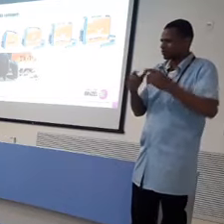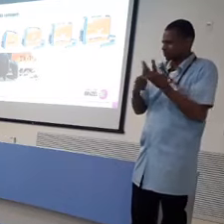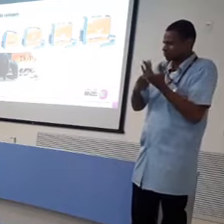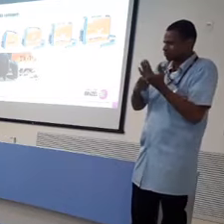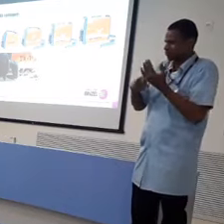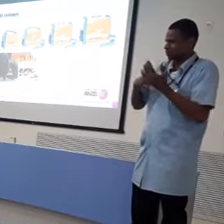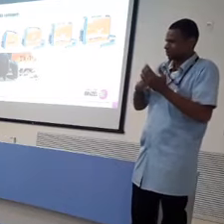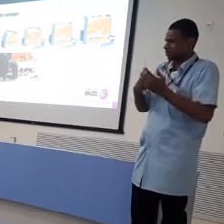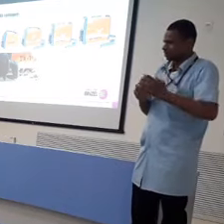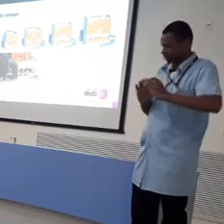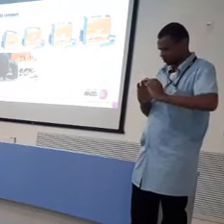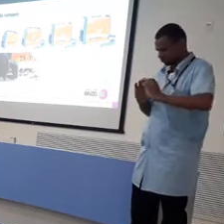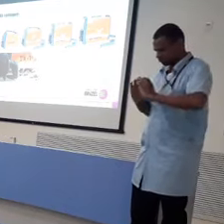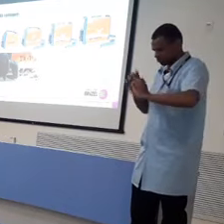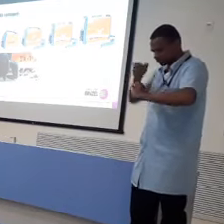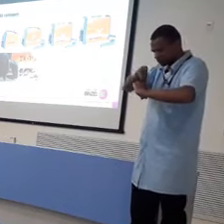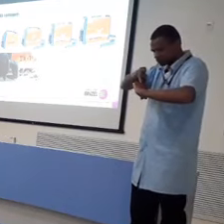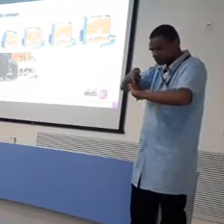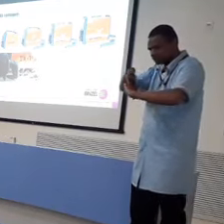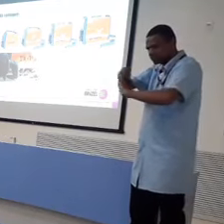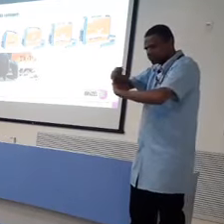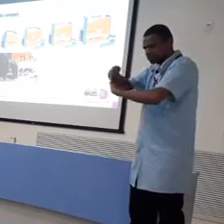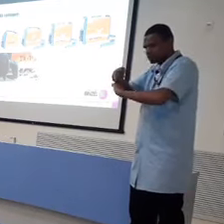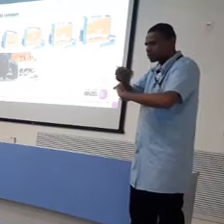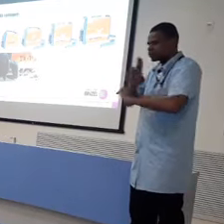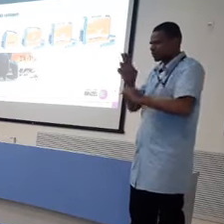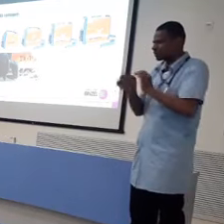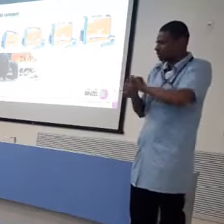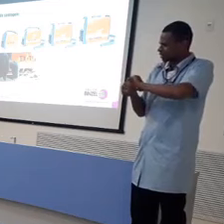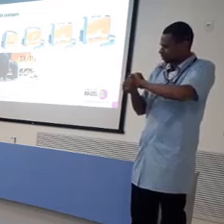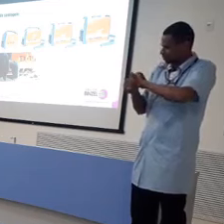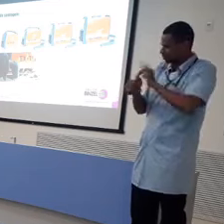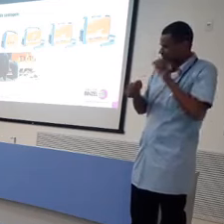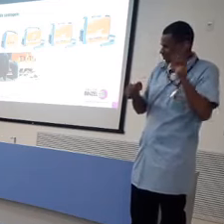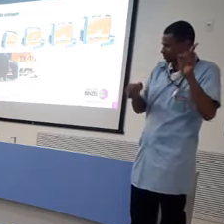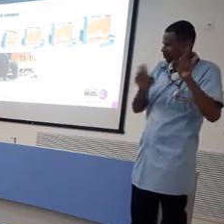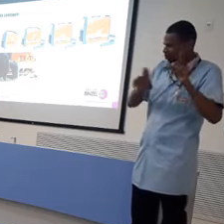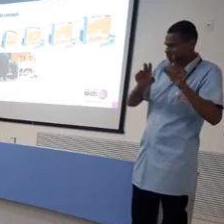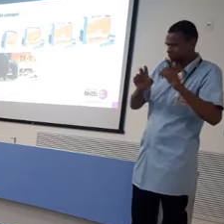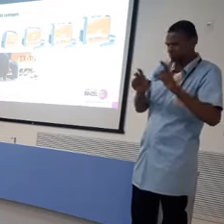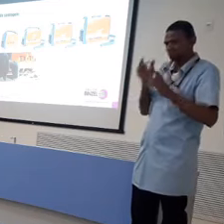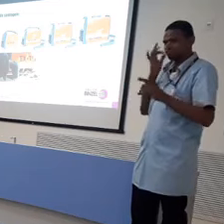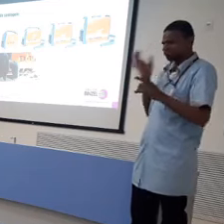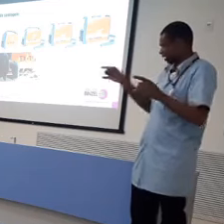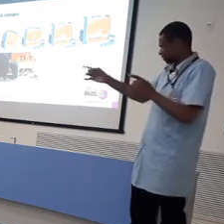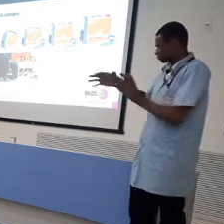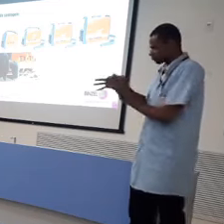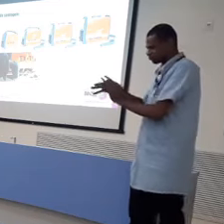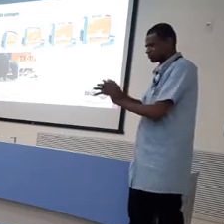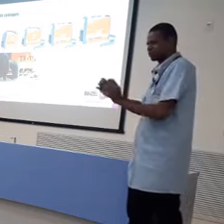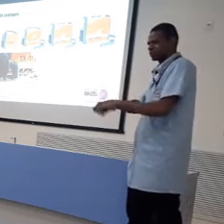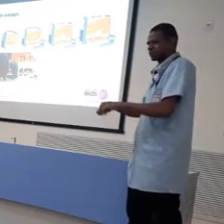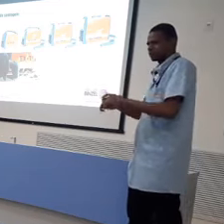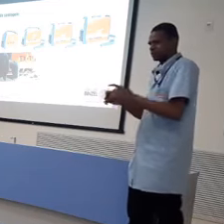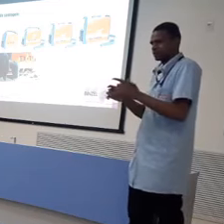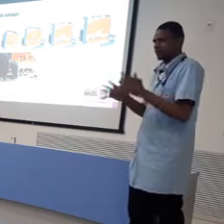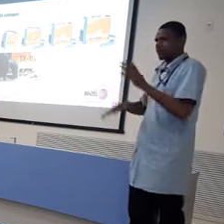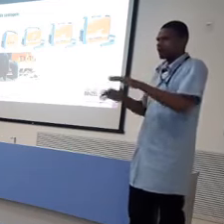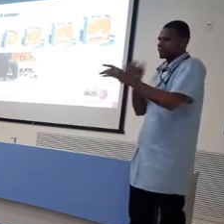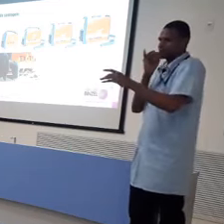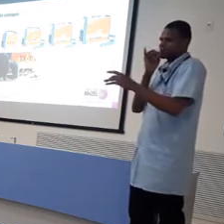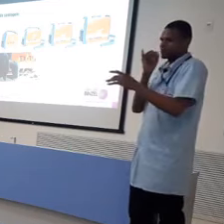pessoal. Mecanização, o cara pode ter uma tartaruga, o cara pode ter um carrinho, às vezes tem um torno velho,